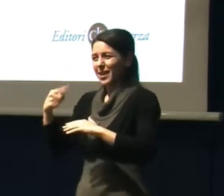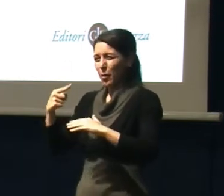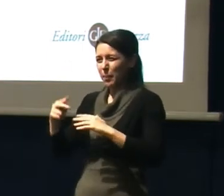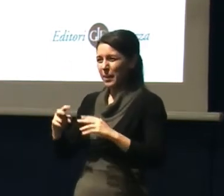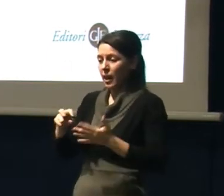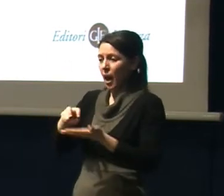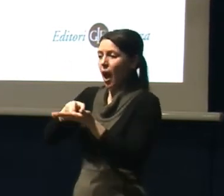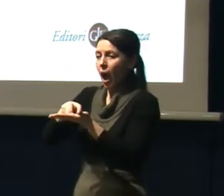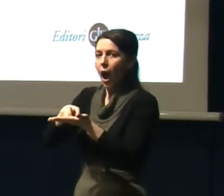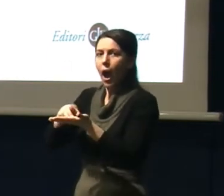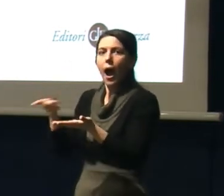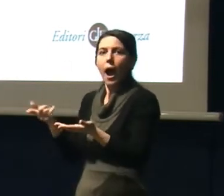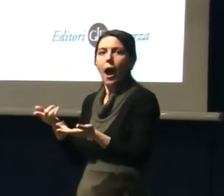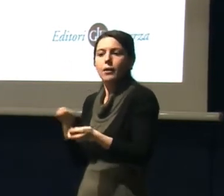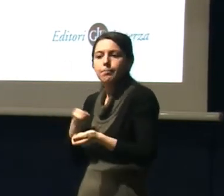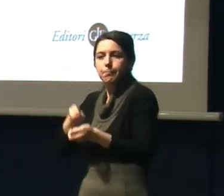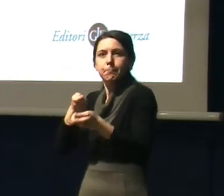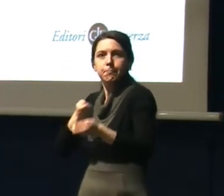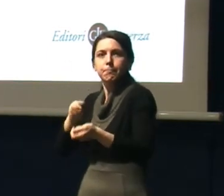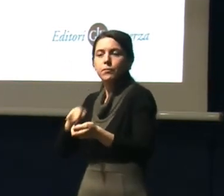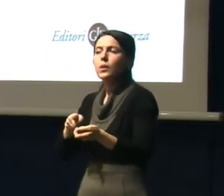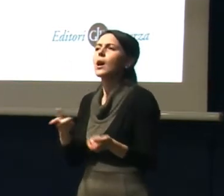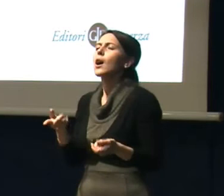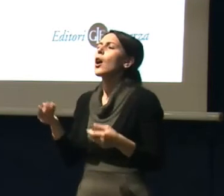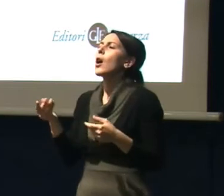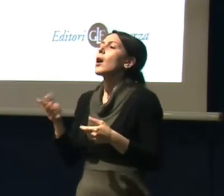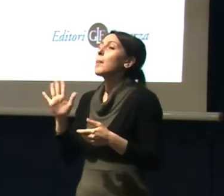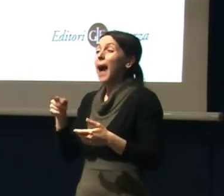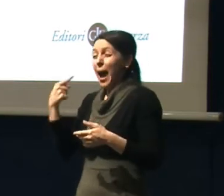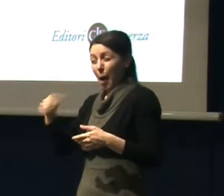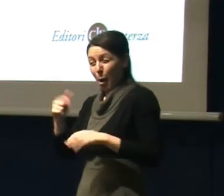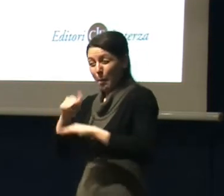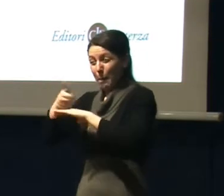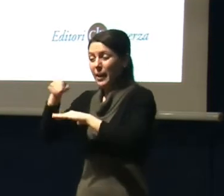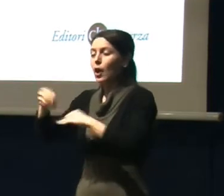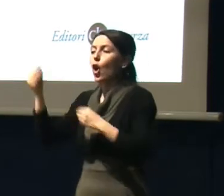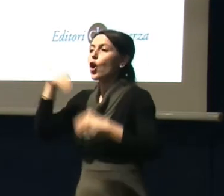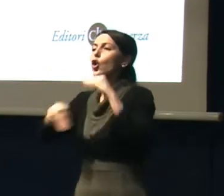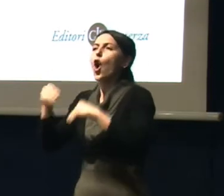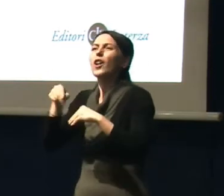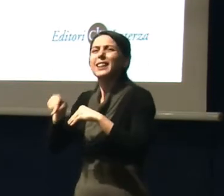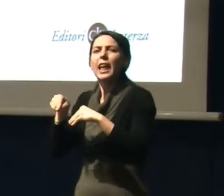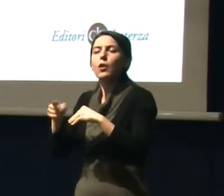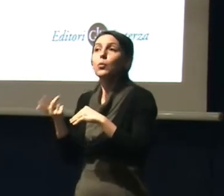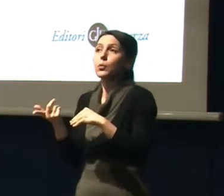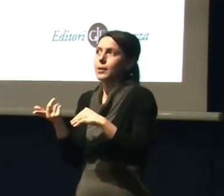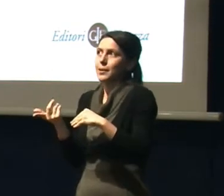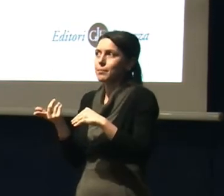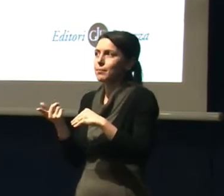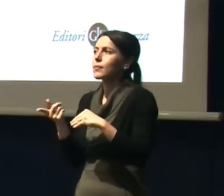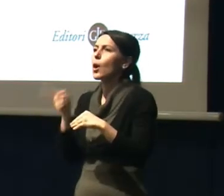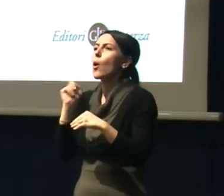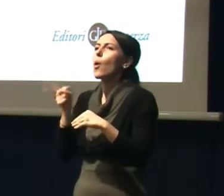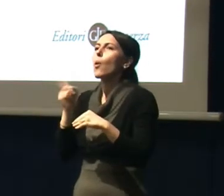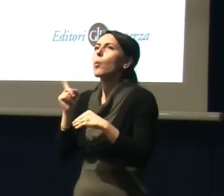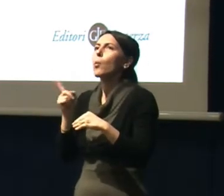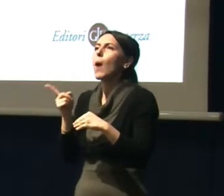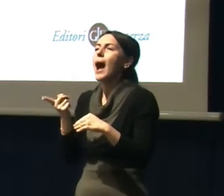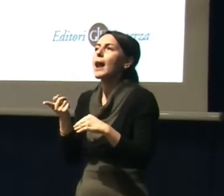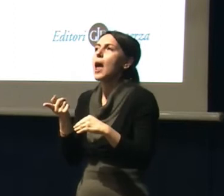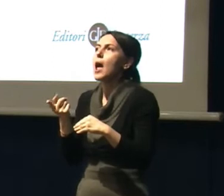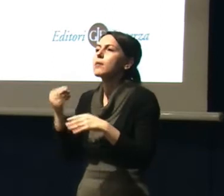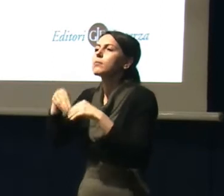che però i cui contenuti sono paradosso la cosa più appetibile di ciò che la minaccia cioè